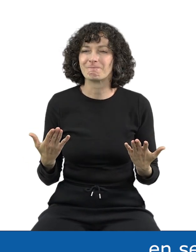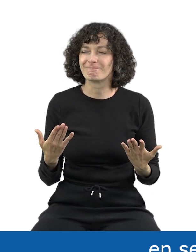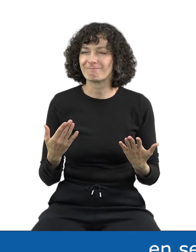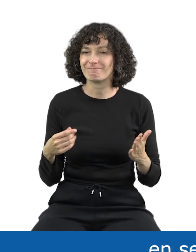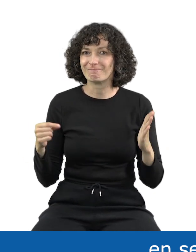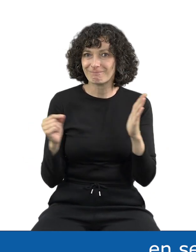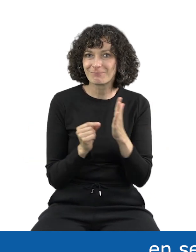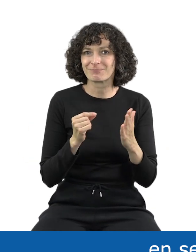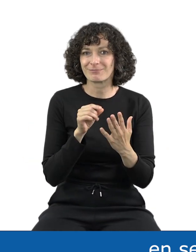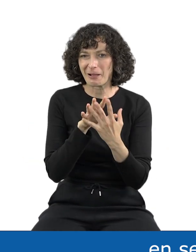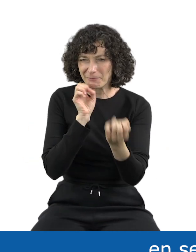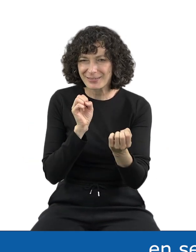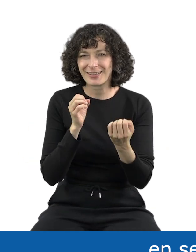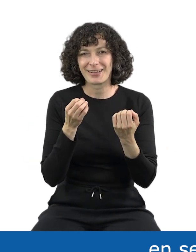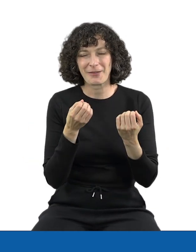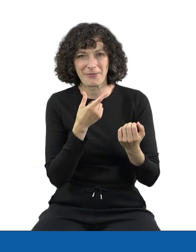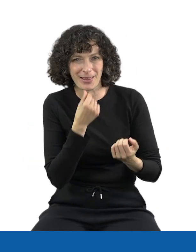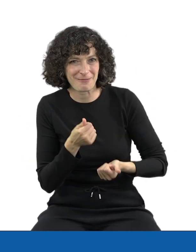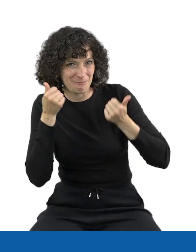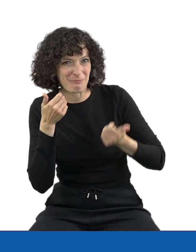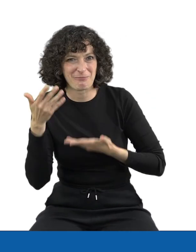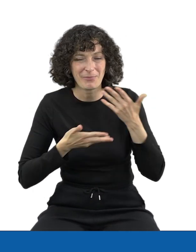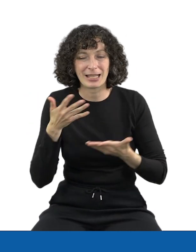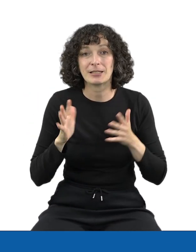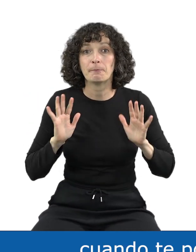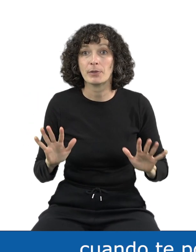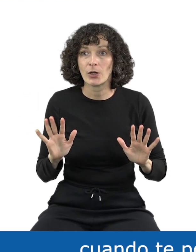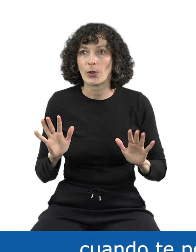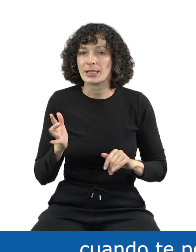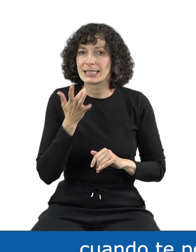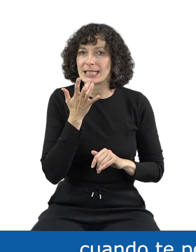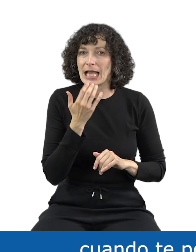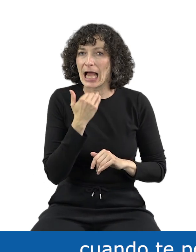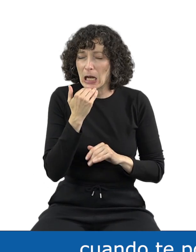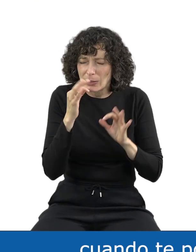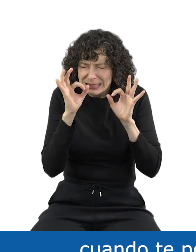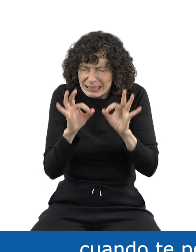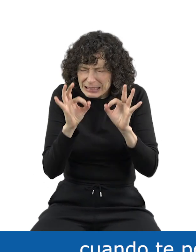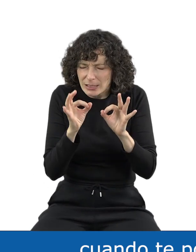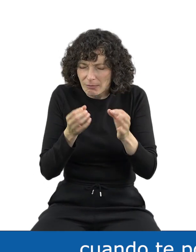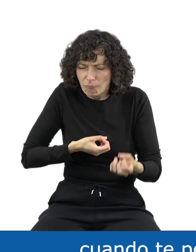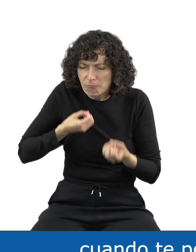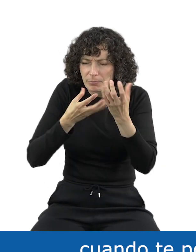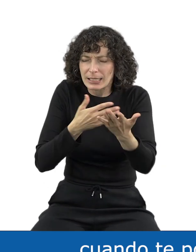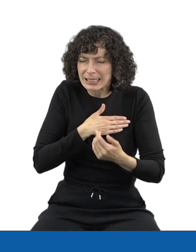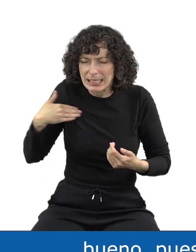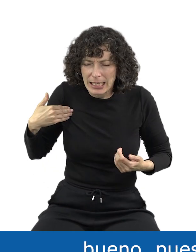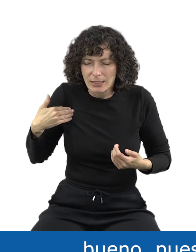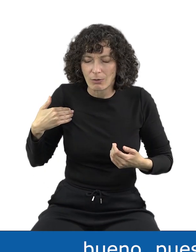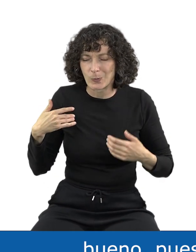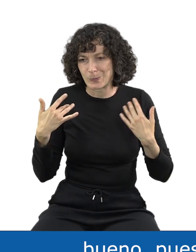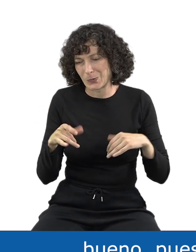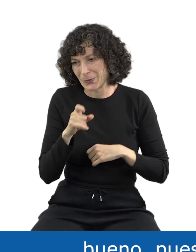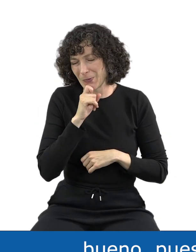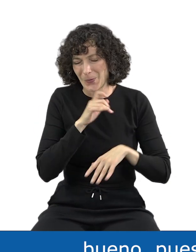según qué gestos o qué movimientos, pero sí que es cierto que cuando te pones a querer expresar algo muy concreto, muy puntual, bueno, pues